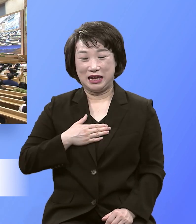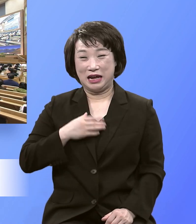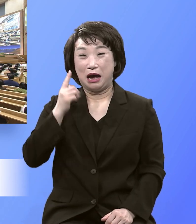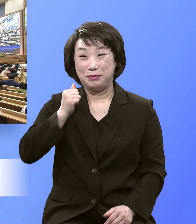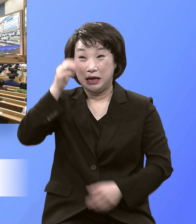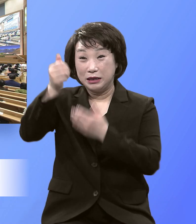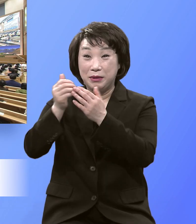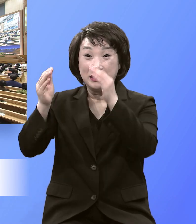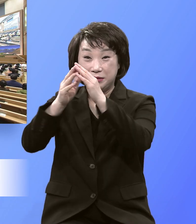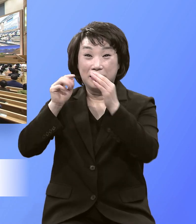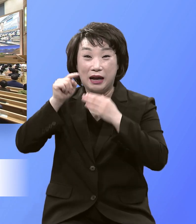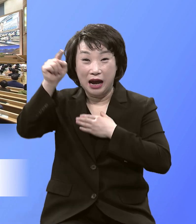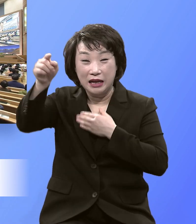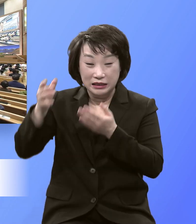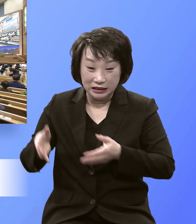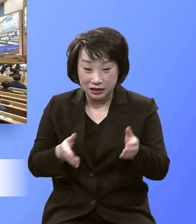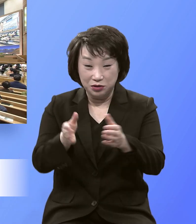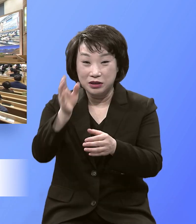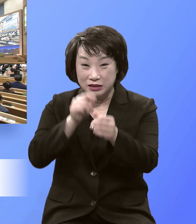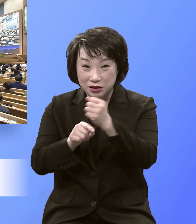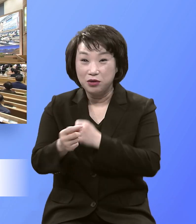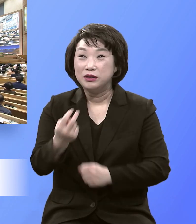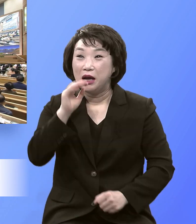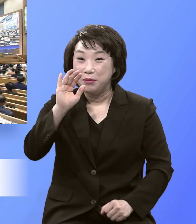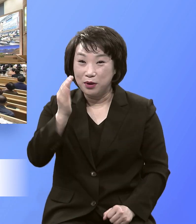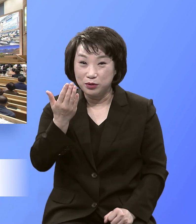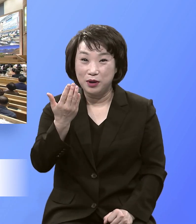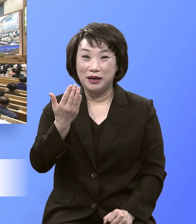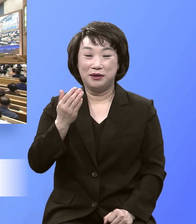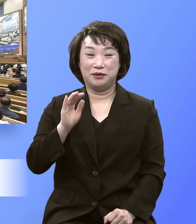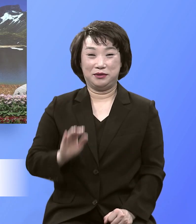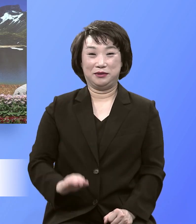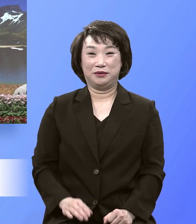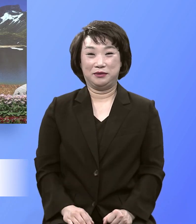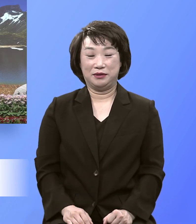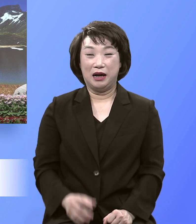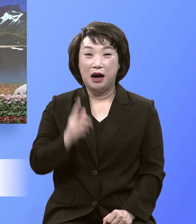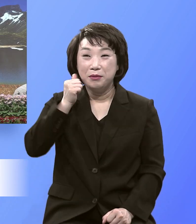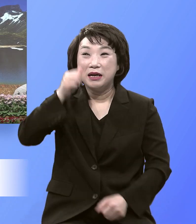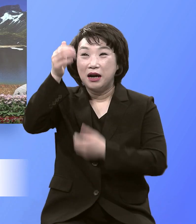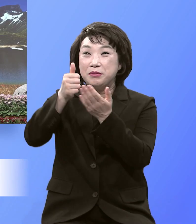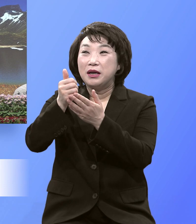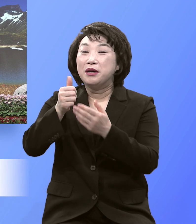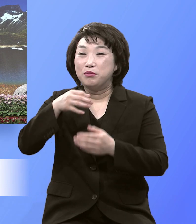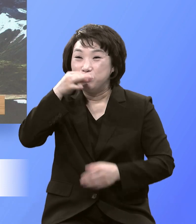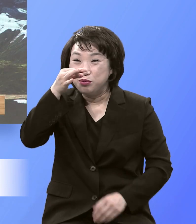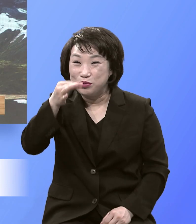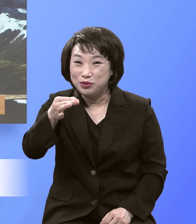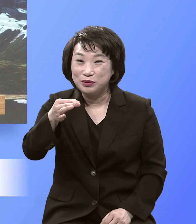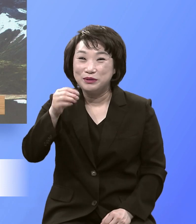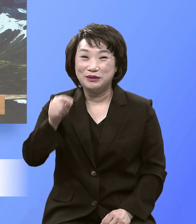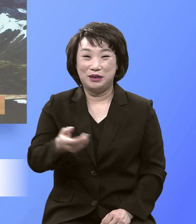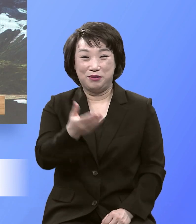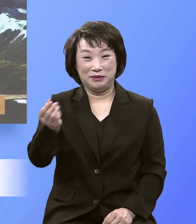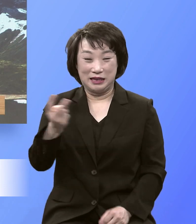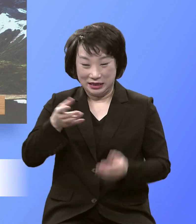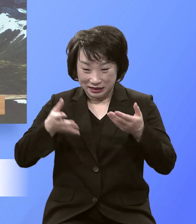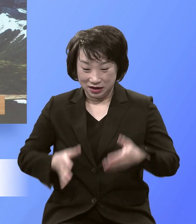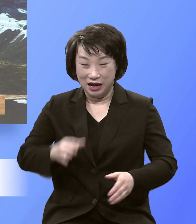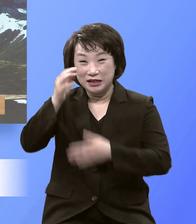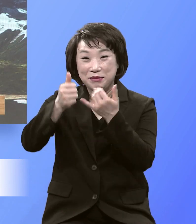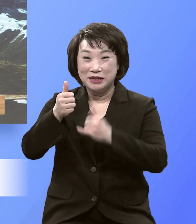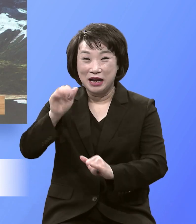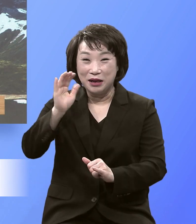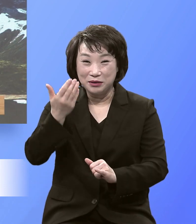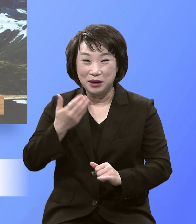아버지 집으로 갈 수 있는 길이요 진리요 생명이요 아버지라 부를 수 있는 거듭난 자녀가